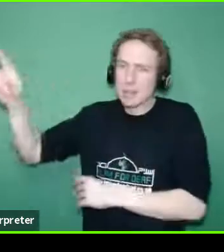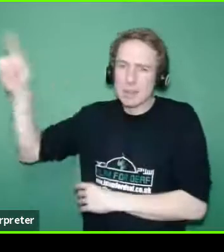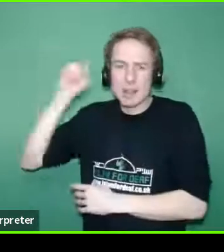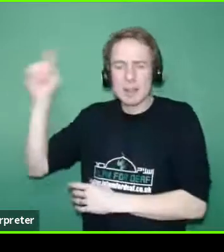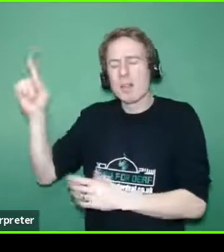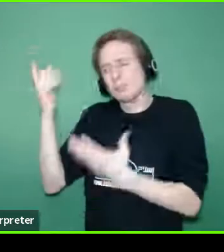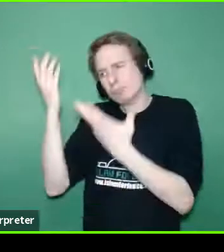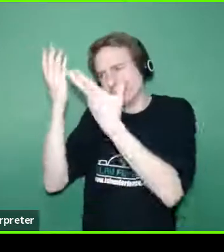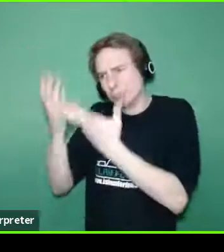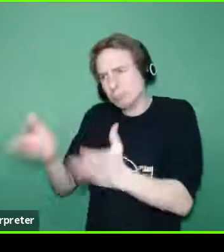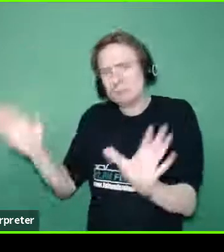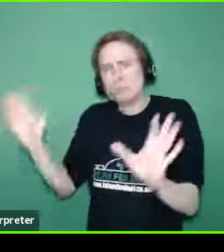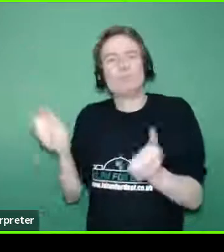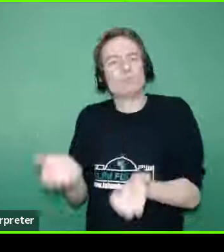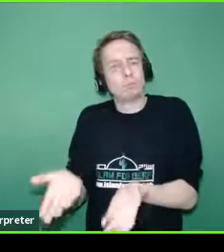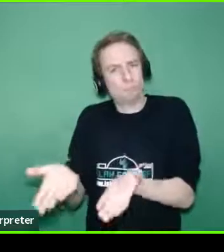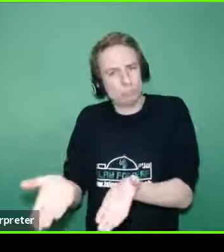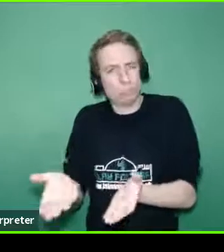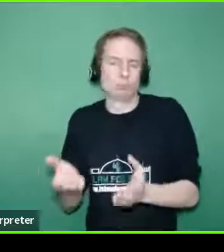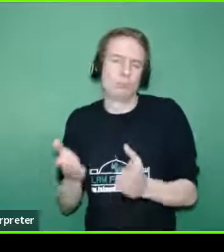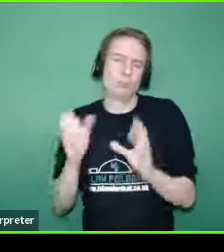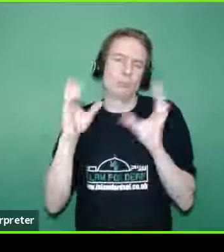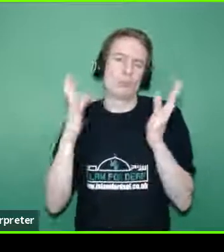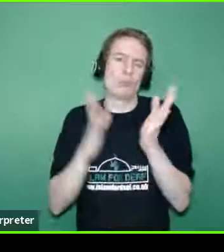him. فَلْيَتَفَضَّلُوا شَيْخَنَا مَشْكُورًا.